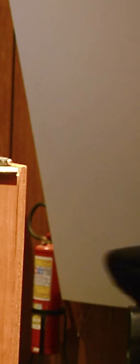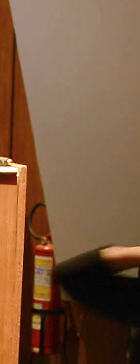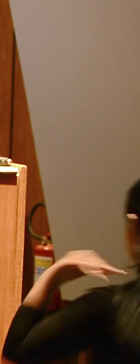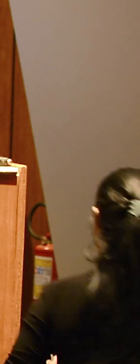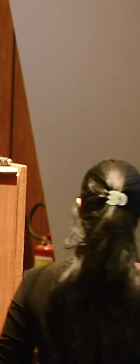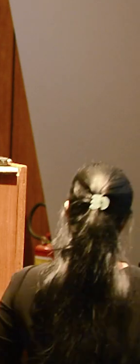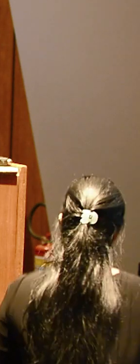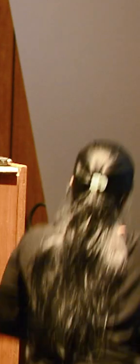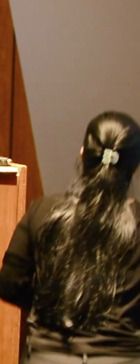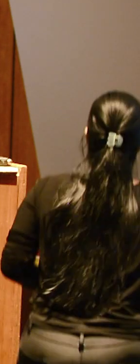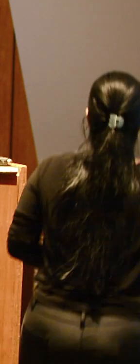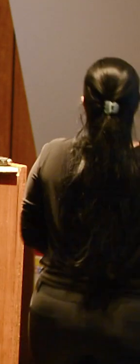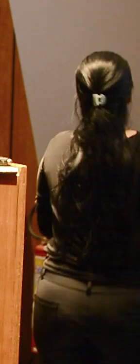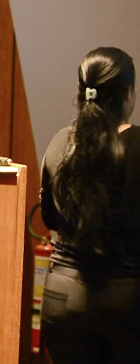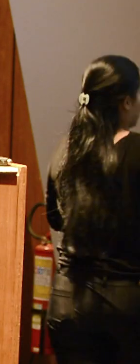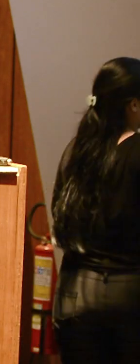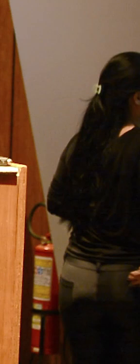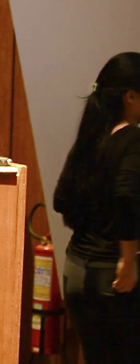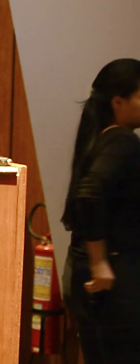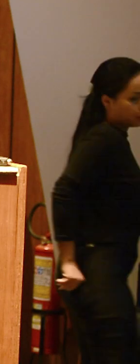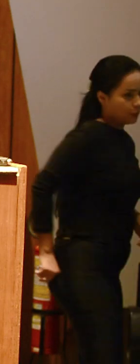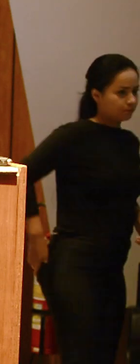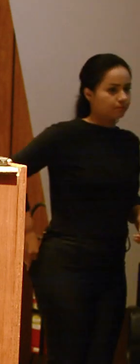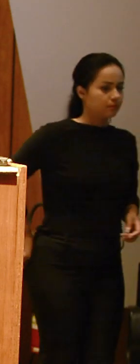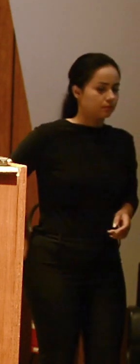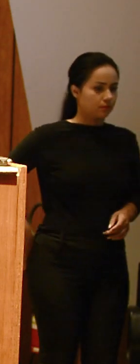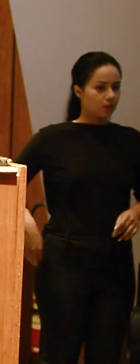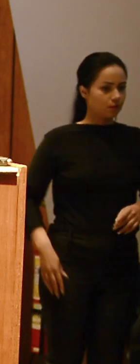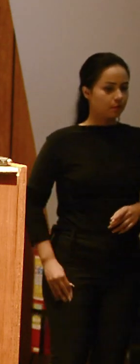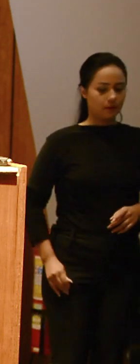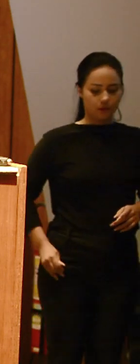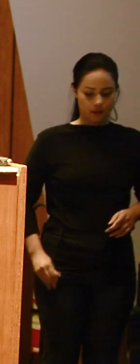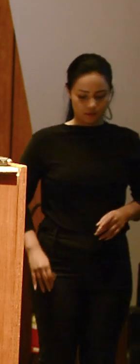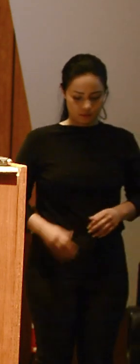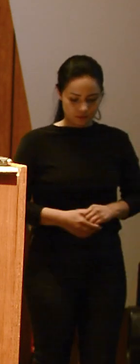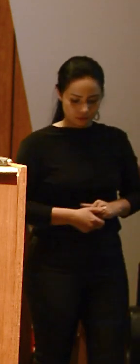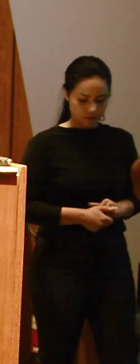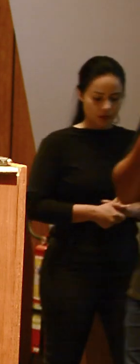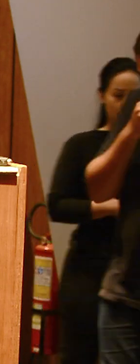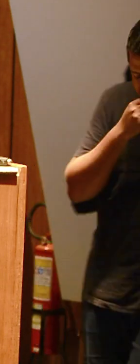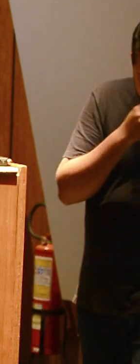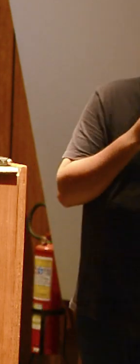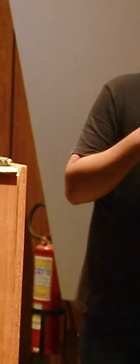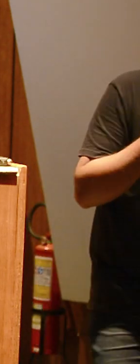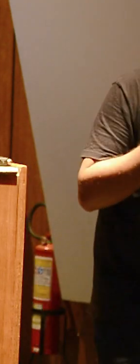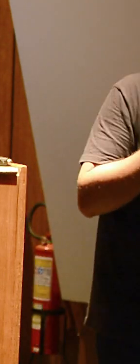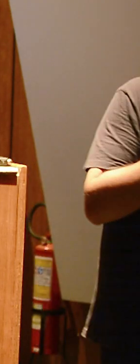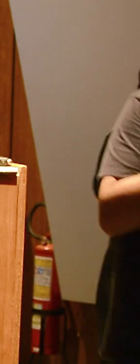depois que a gente tem essa estimulação, a gente pode começar a fazer mais de uma coisa ao mesmo tempo, integrando as